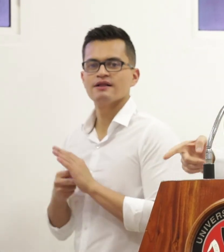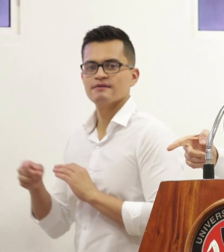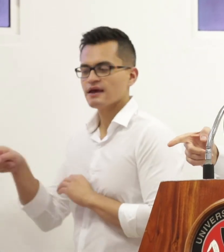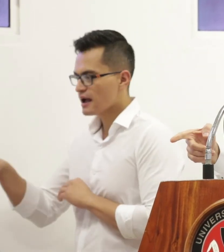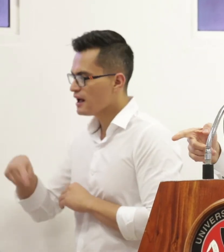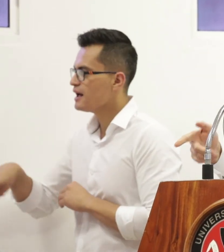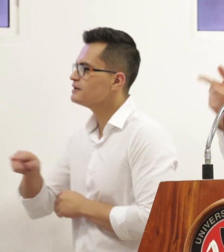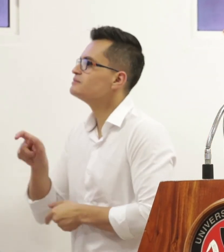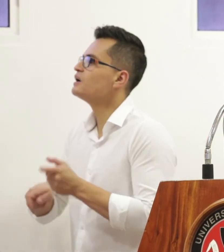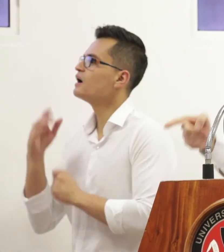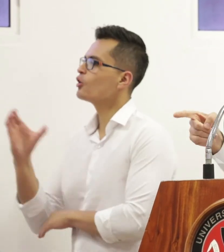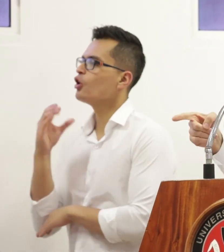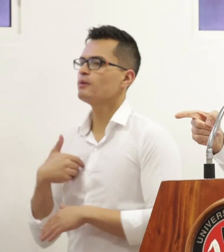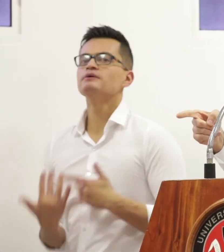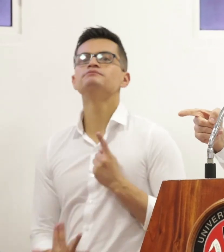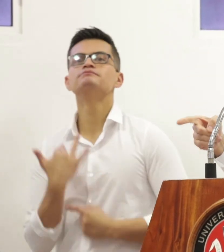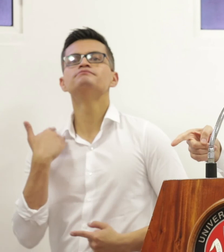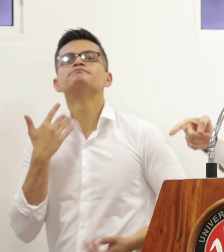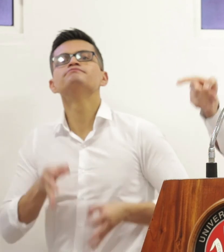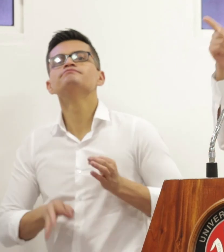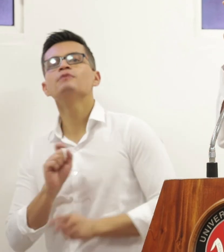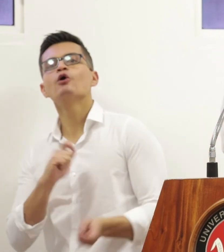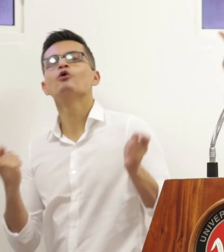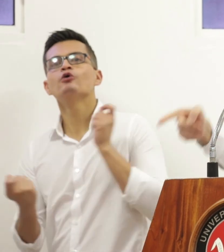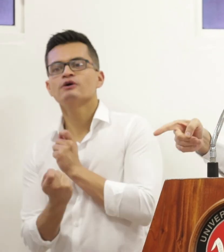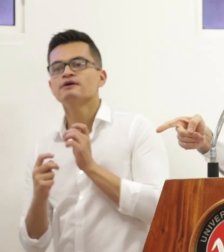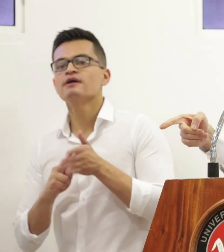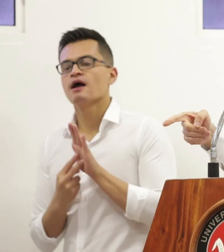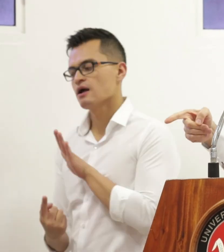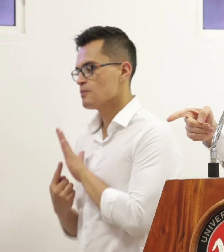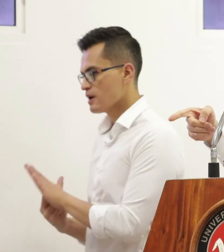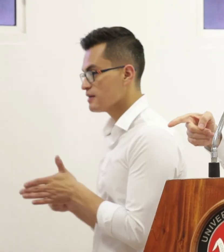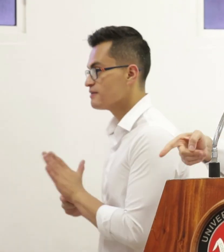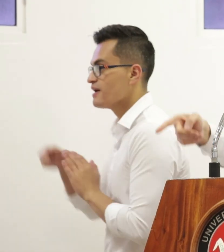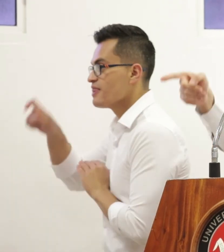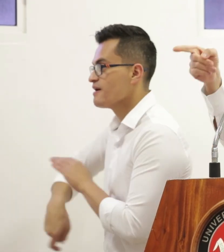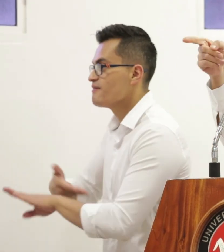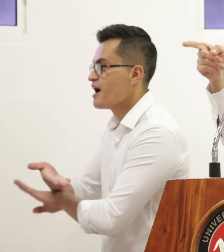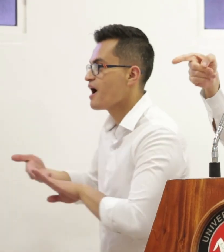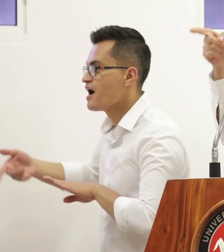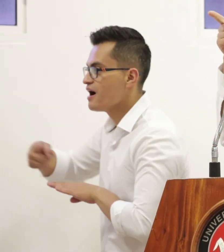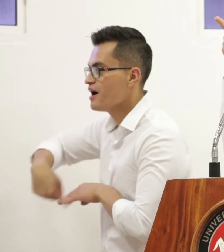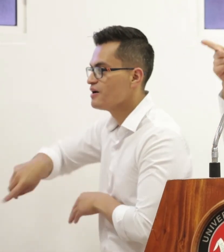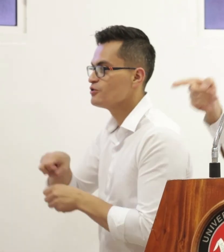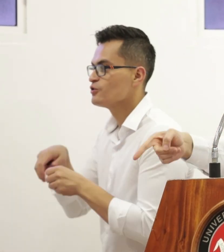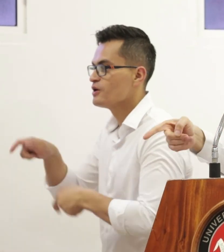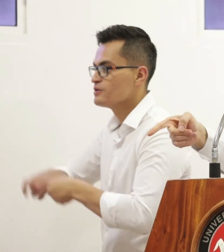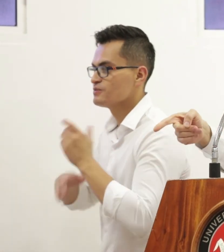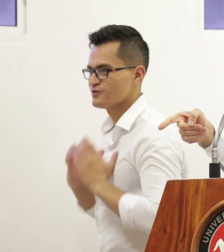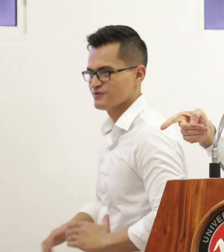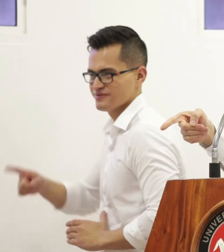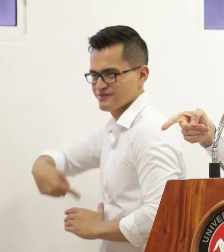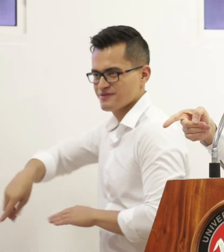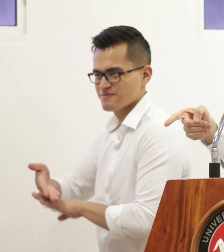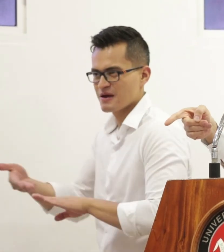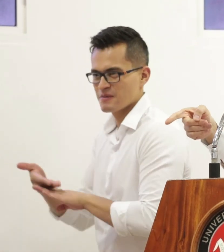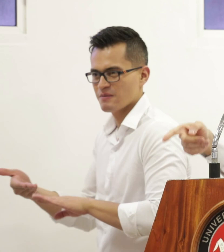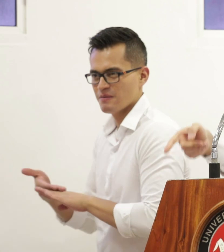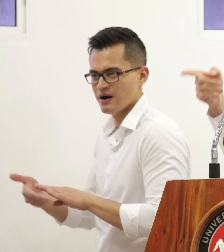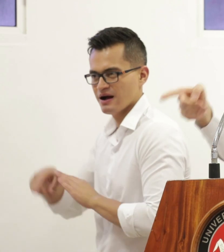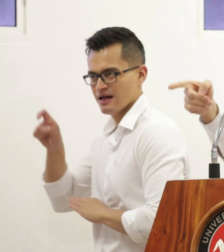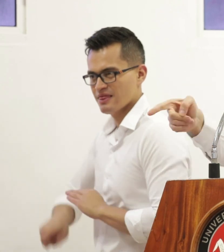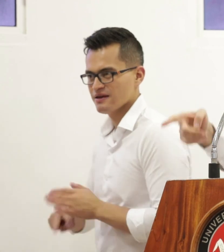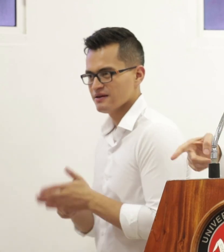esa reforma y que de aquí en adelante es la demanda ciudadana y es lo que se está reclamando en los territorios de